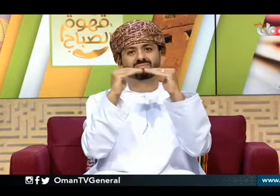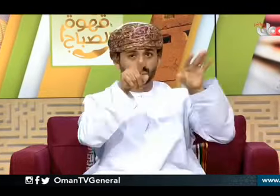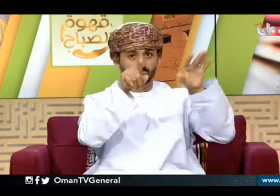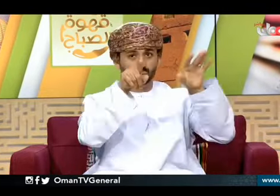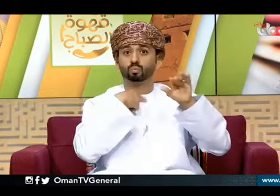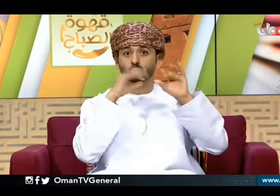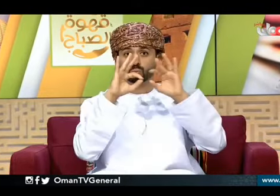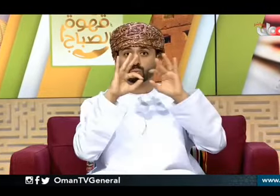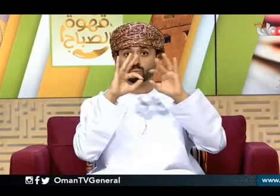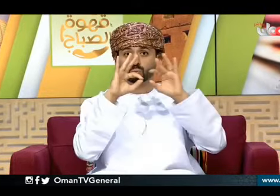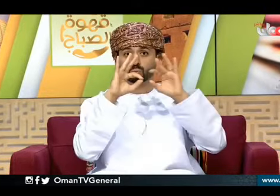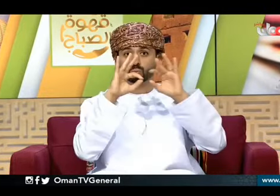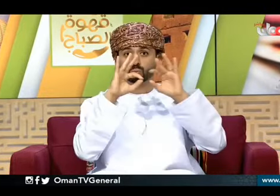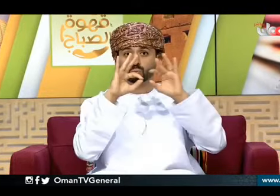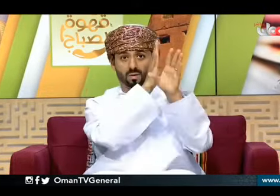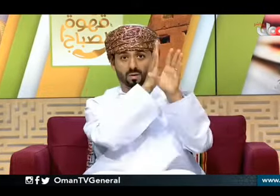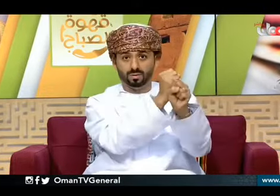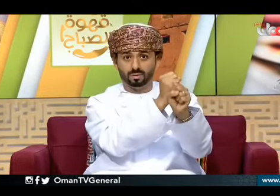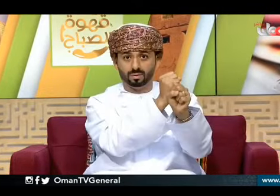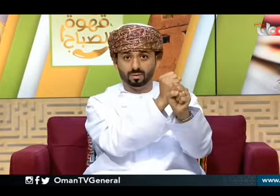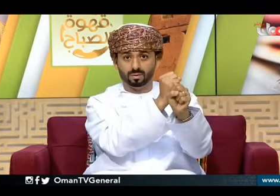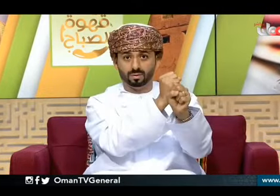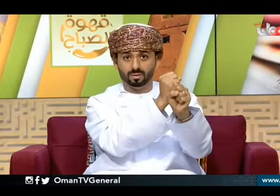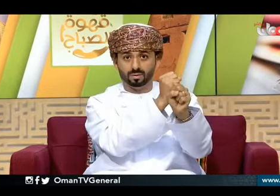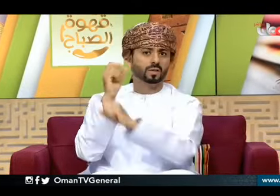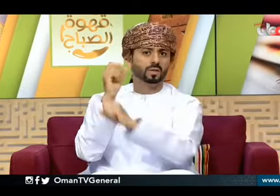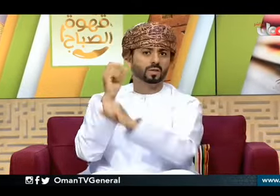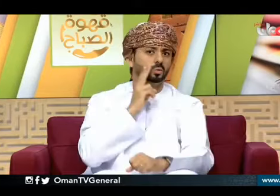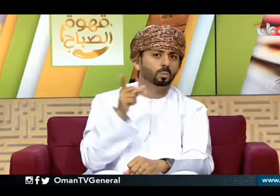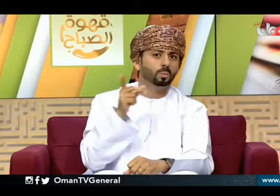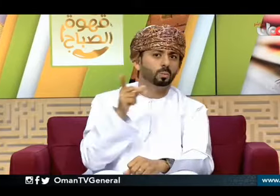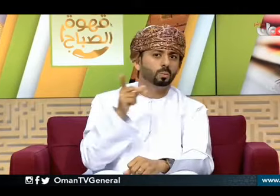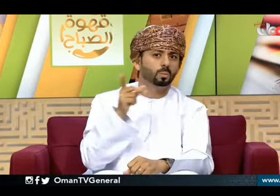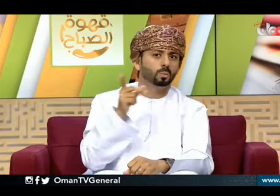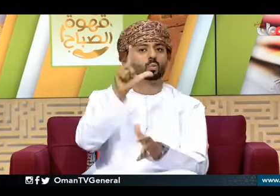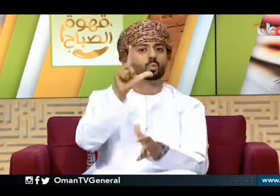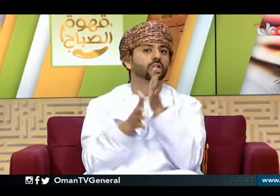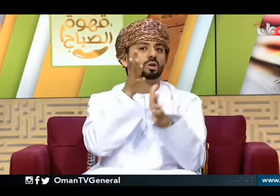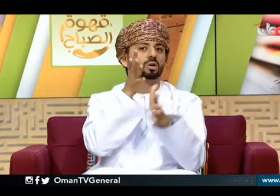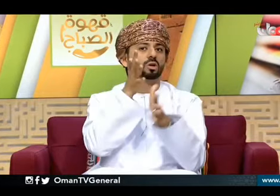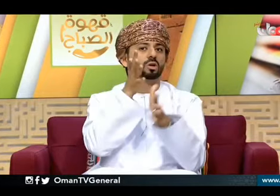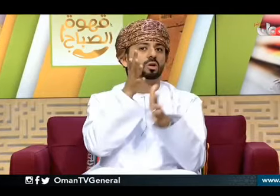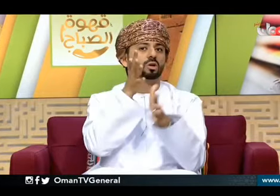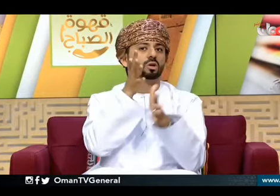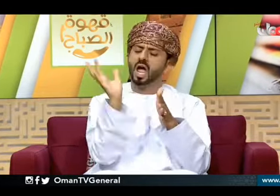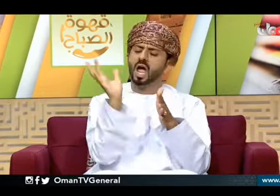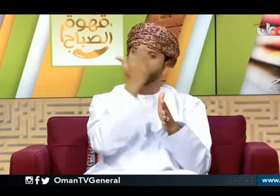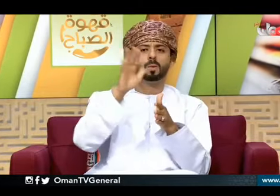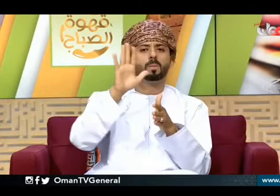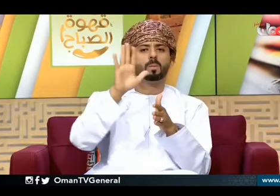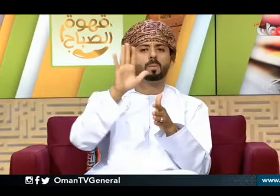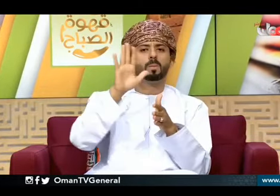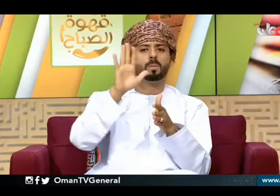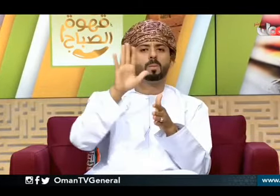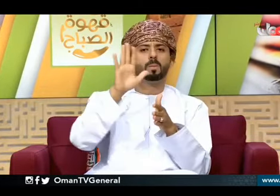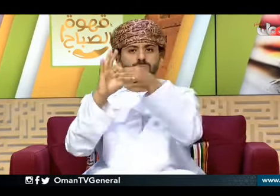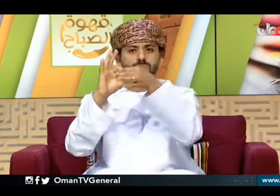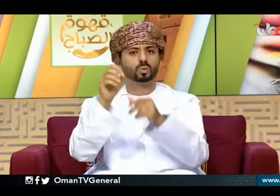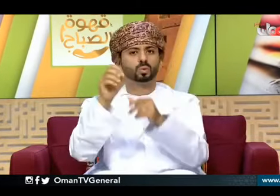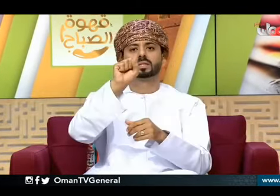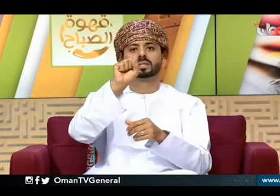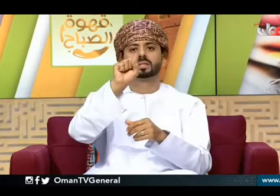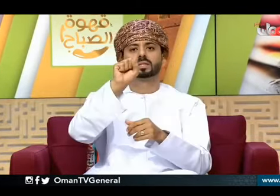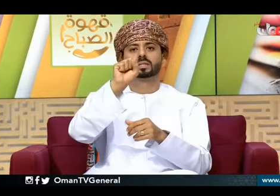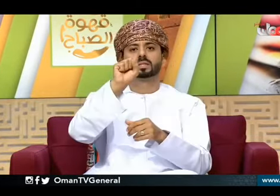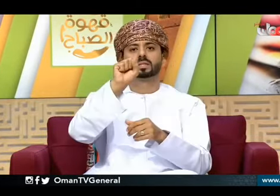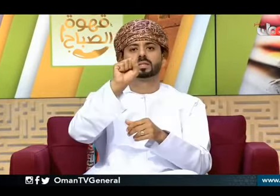تصل بشكل متساوي للسامعين والصم كذلك، بحيث أنه الكل يعي ويعرف كيف يتعامل مع هذه